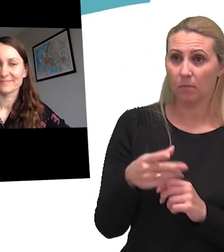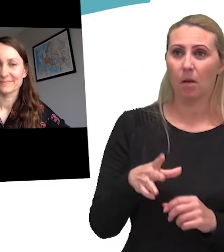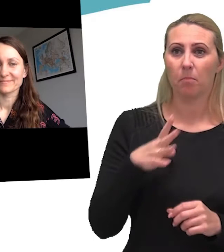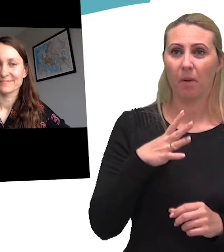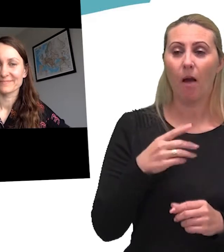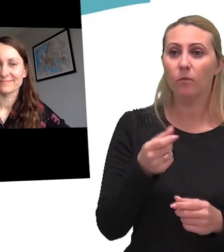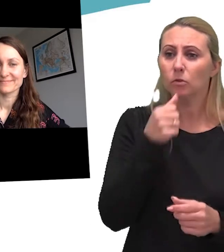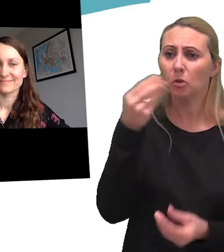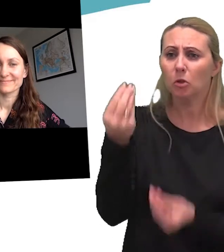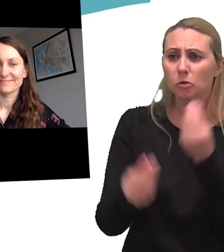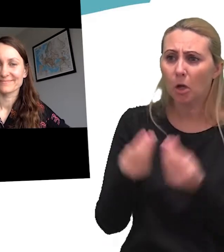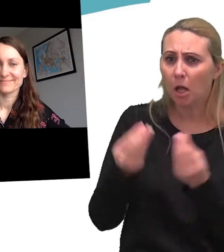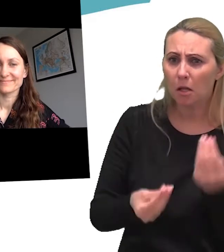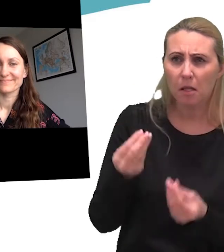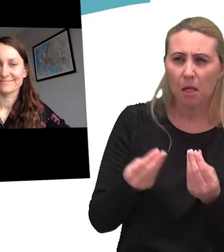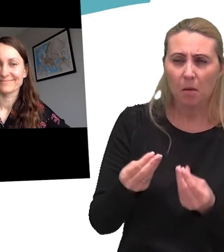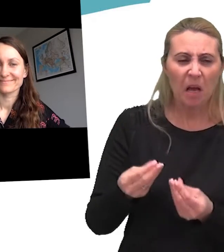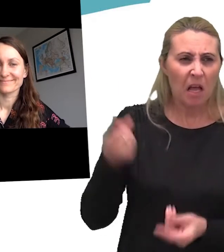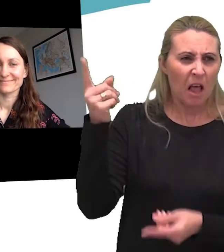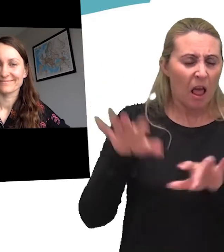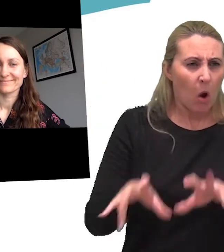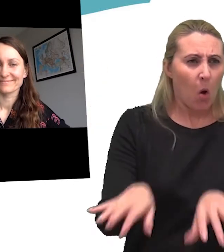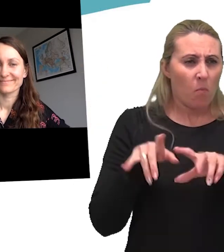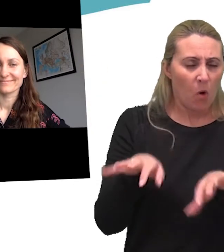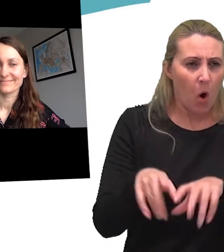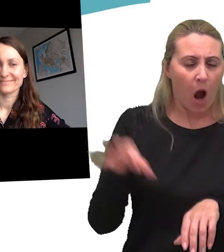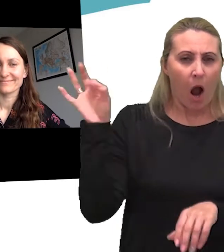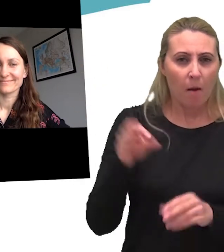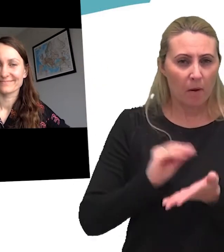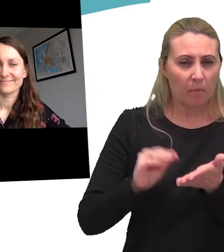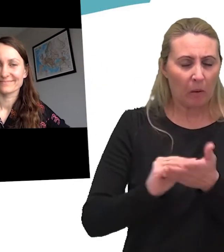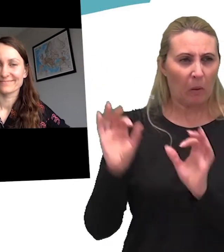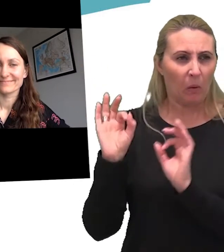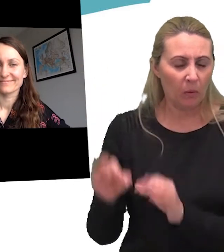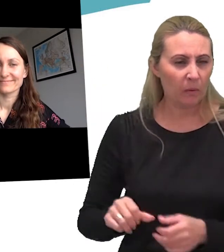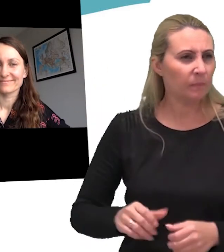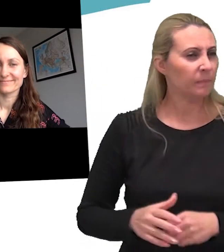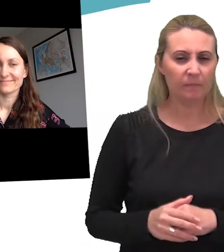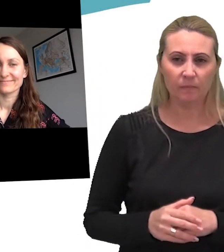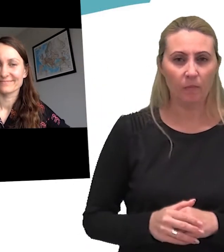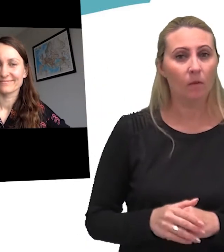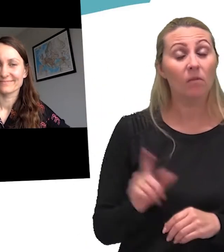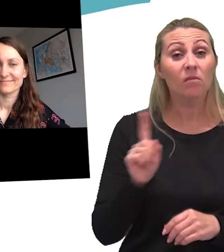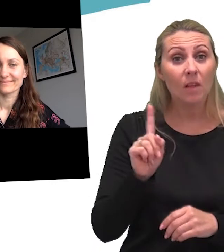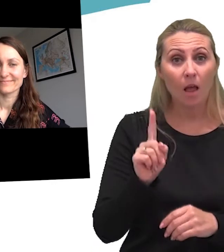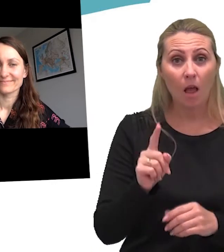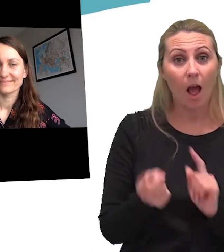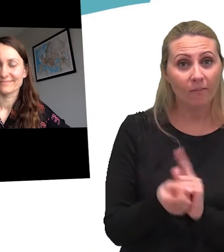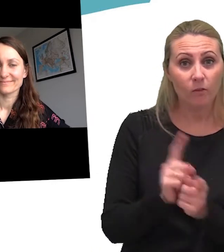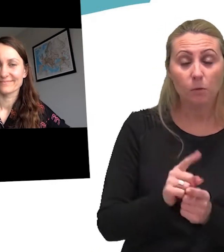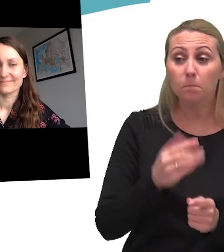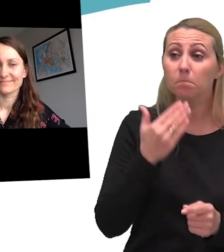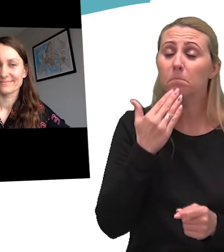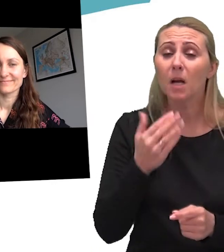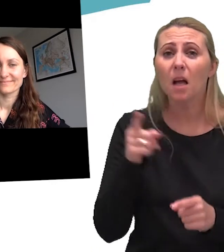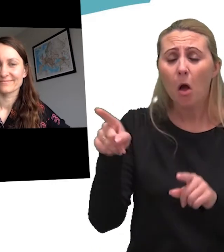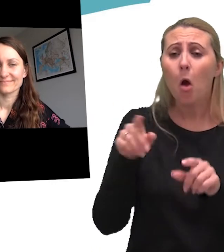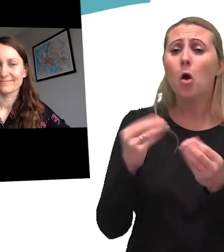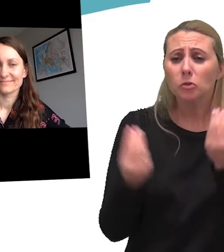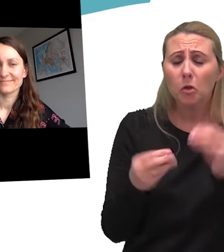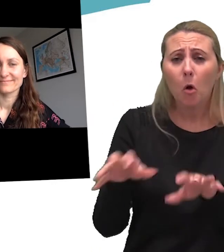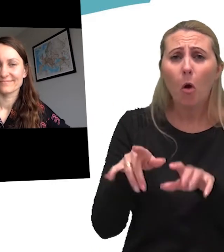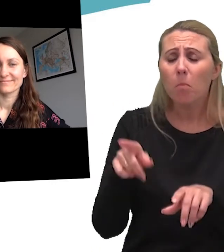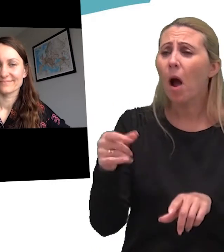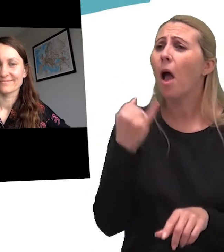jums kraujas verda, kad ten žaidžia, o nedaro pamokas ar ką, tai pasiteiraukit, o kas jam ten įdomu, kas jį